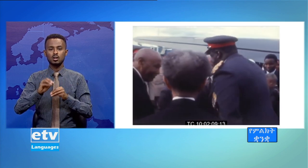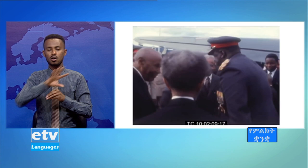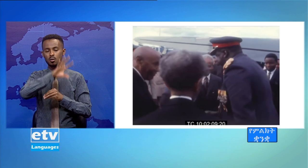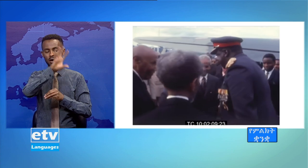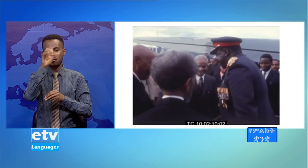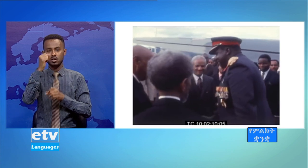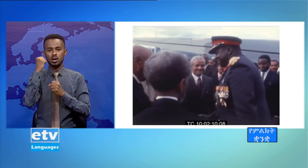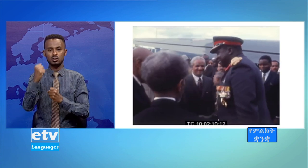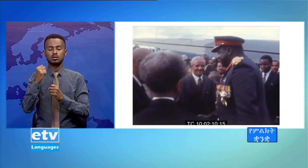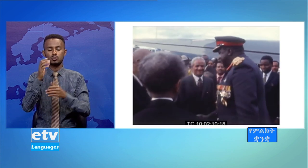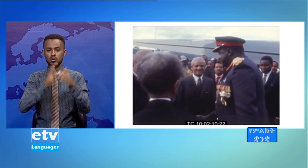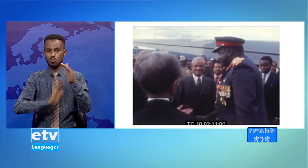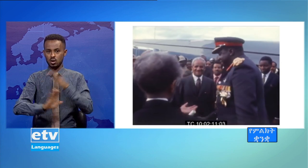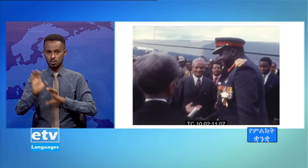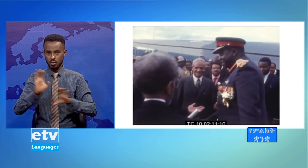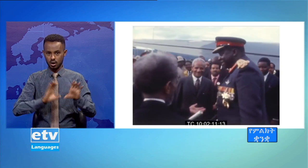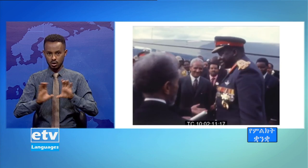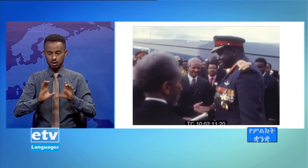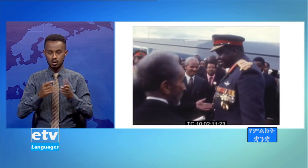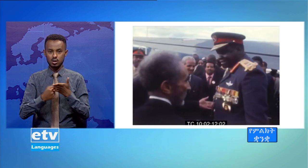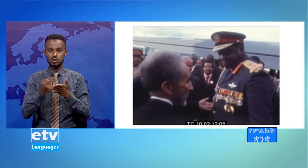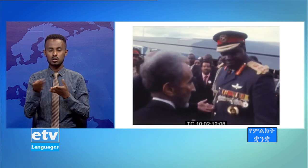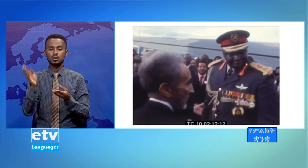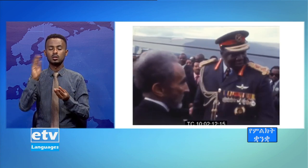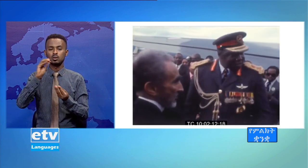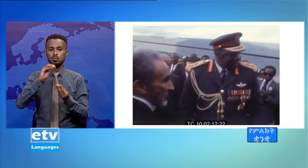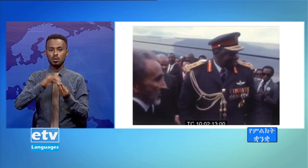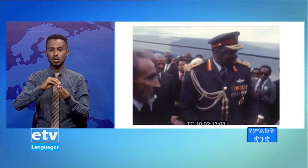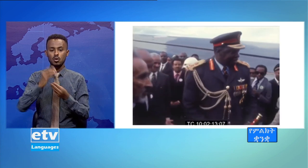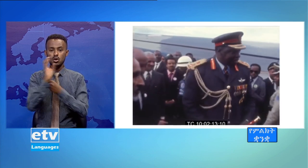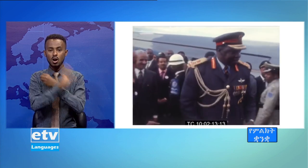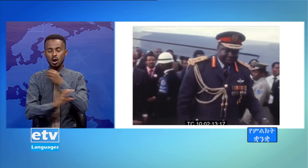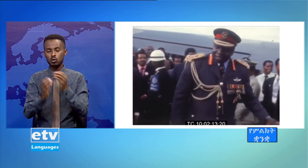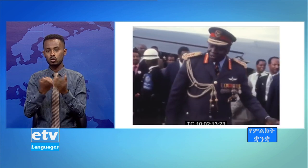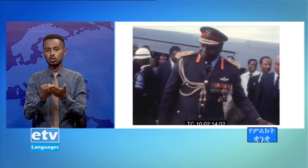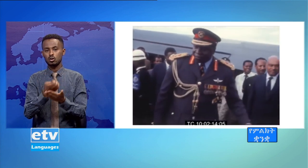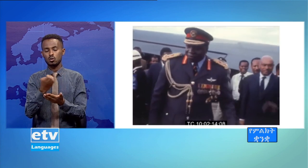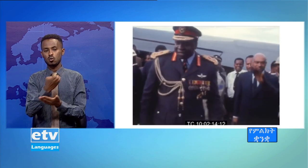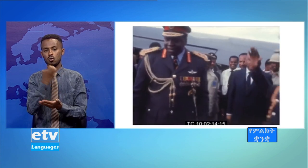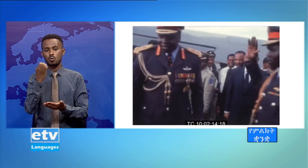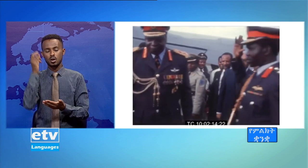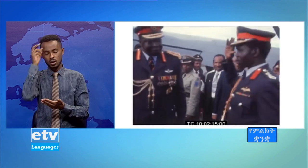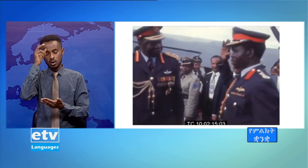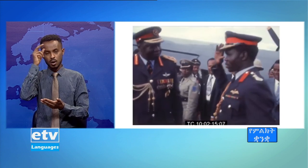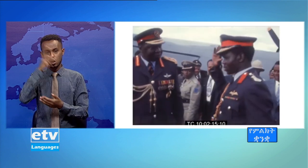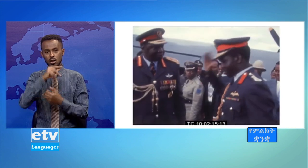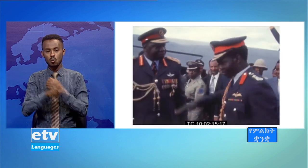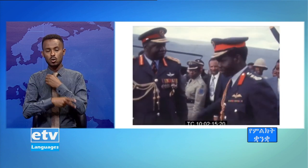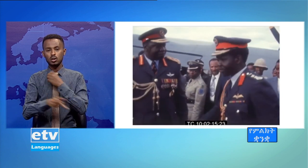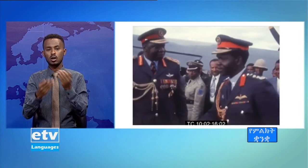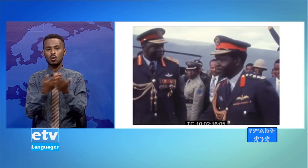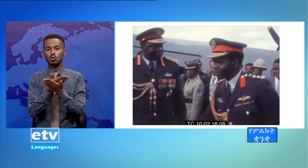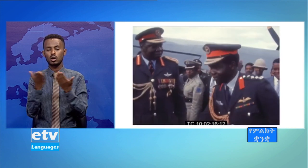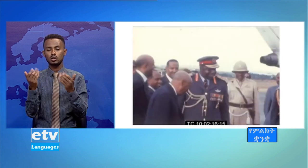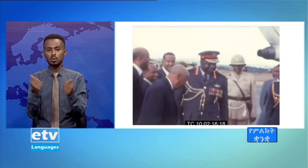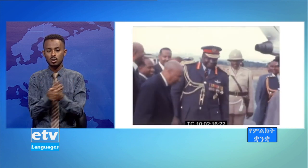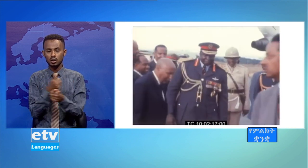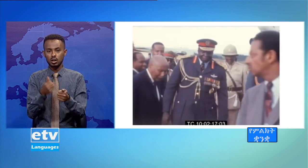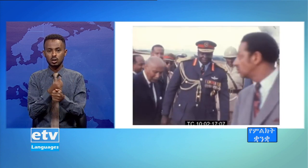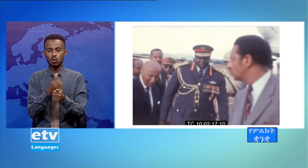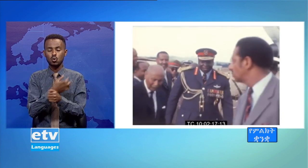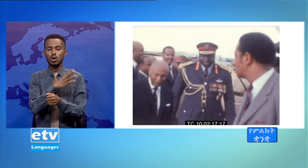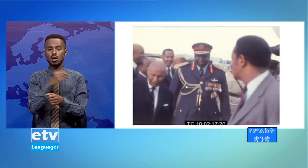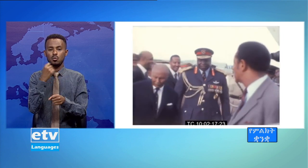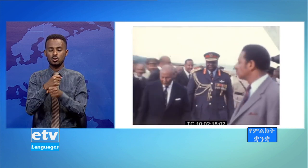አፍሪካኒዝም እንዲወለድ አደረገ። ከዚህ ባሻገር የአህጉሪቱን ኢኮኖሚ፣ የባህልና ፖለቲካ ጉዳዮች የሚከታተሉና